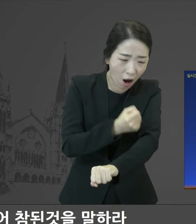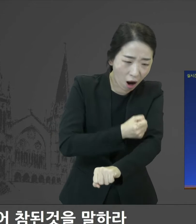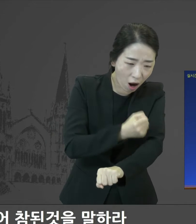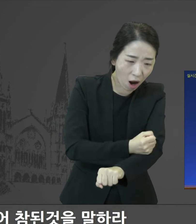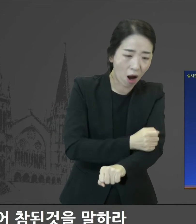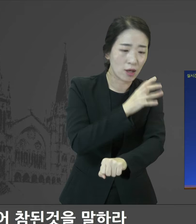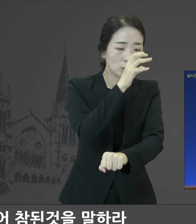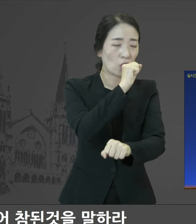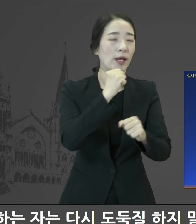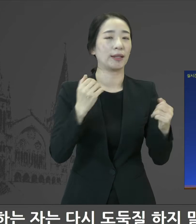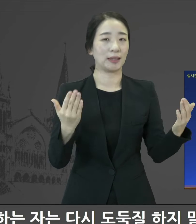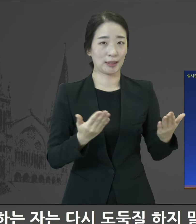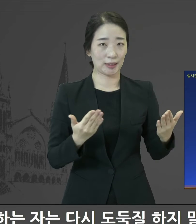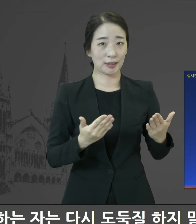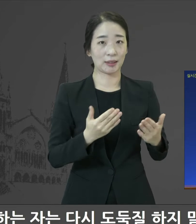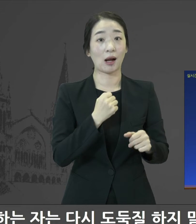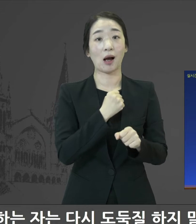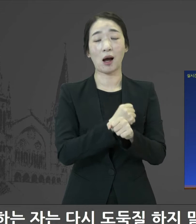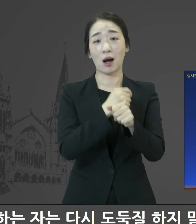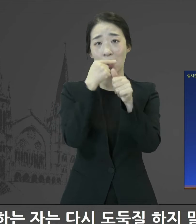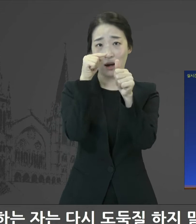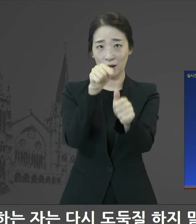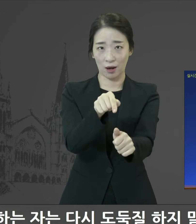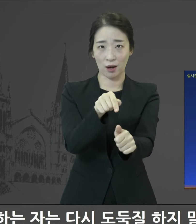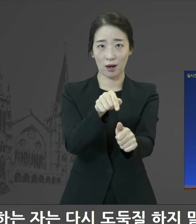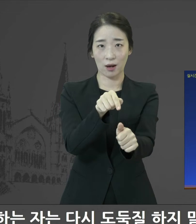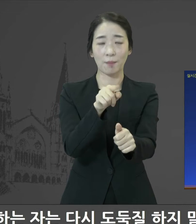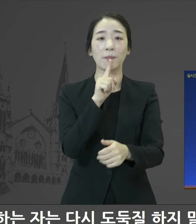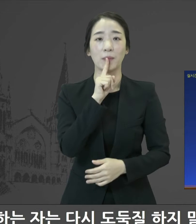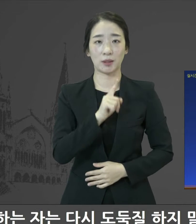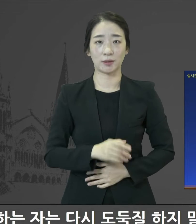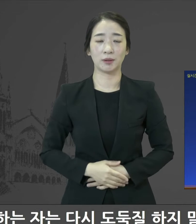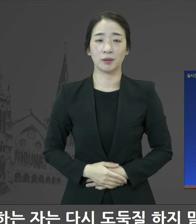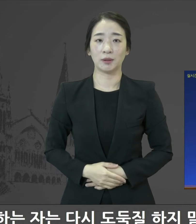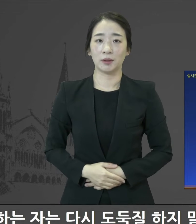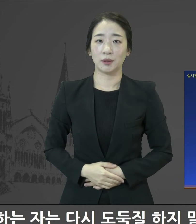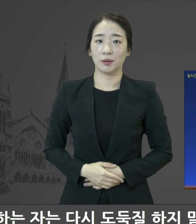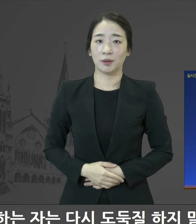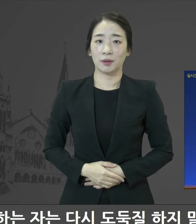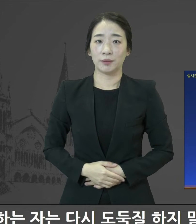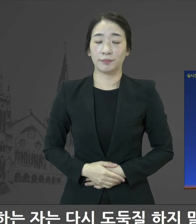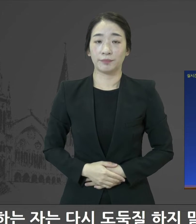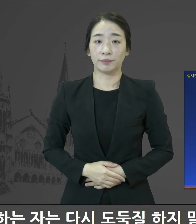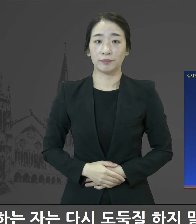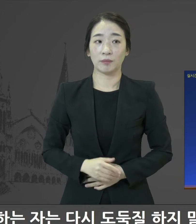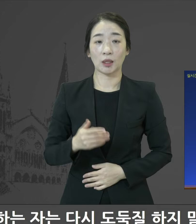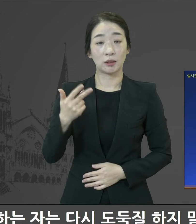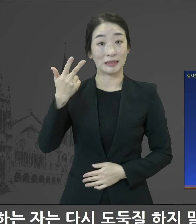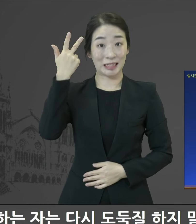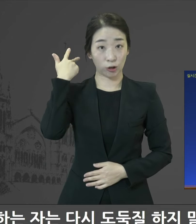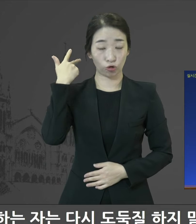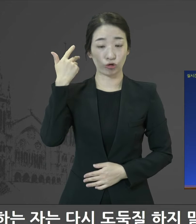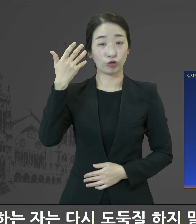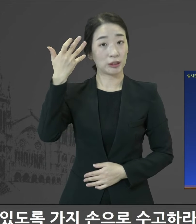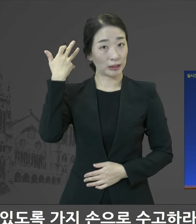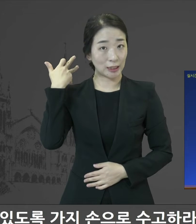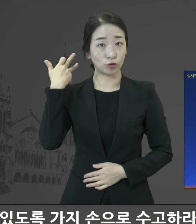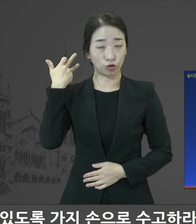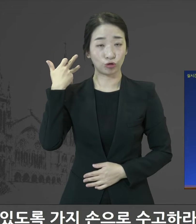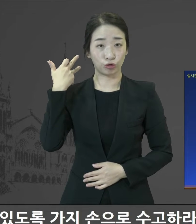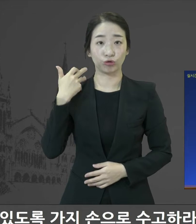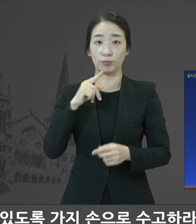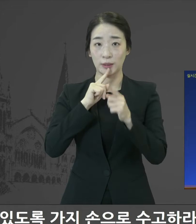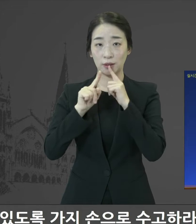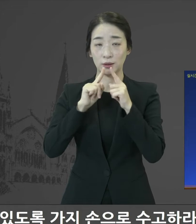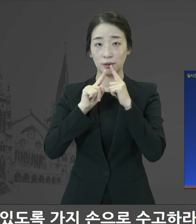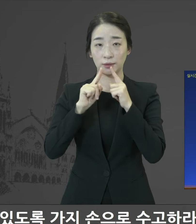하라. 사랑 가운데 행하는 모습이죠. 지난 주에와 그 전주에 두 번에 거쳐 다루었던 32절 같이 한번